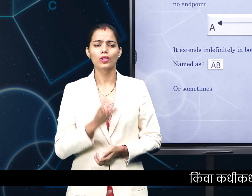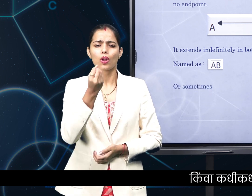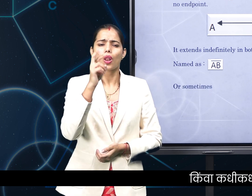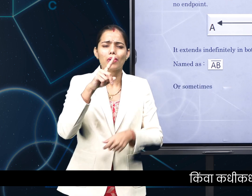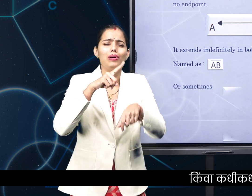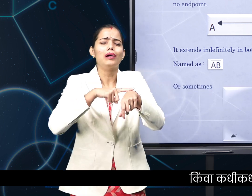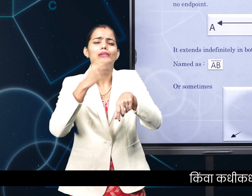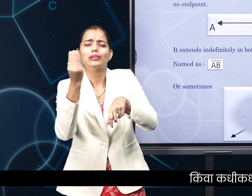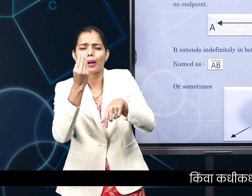किंवा कधीकधी